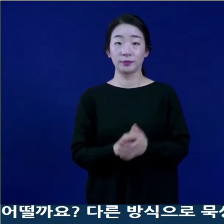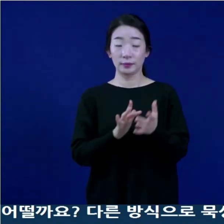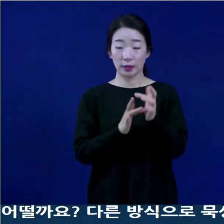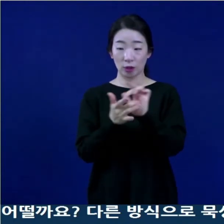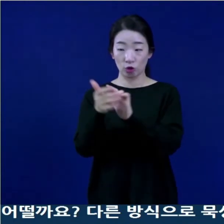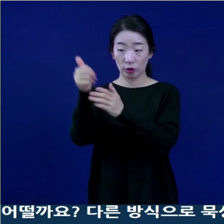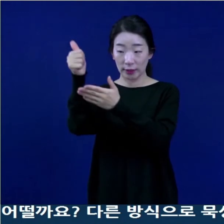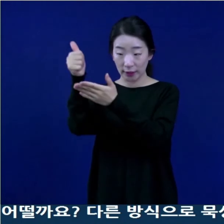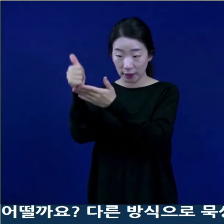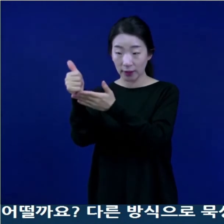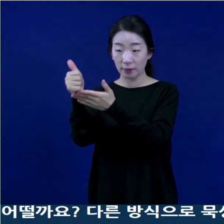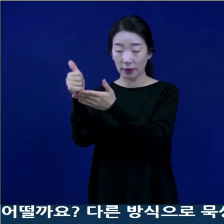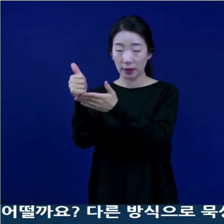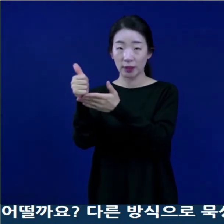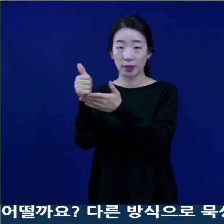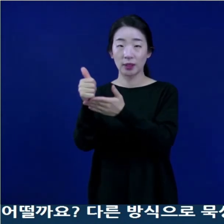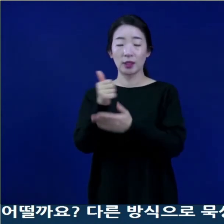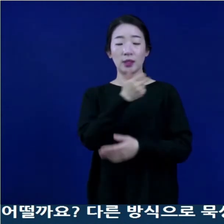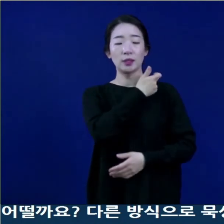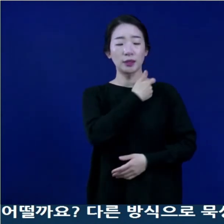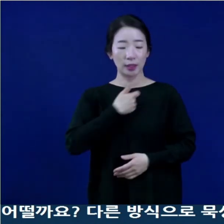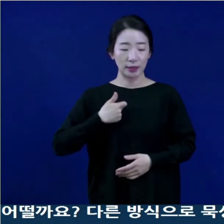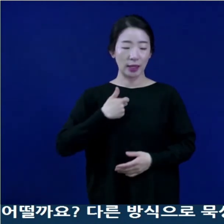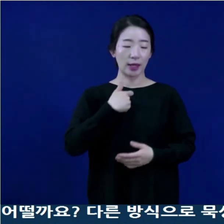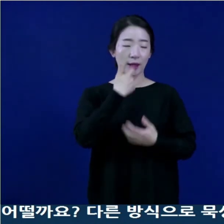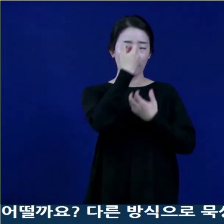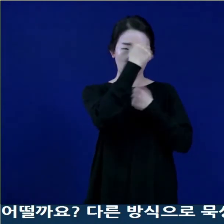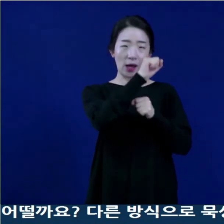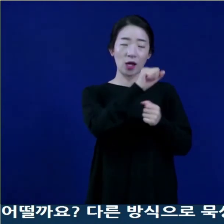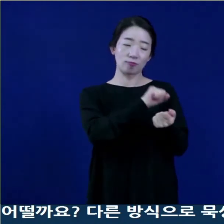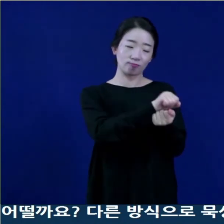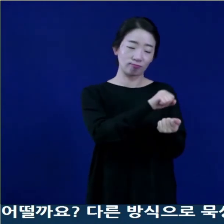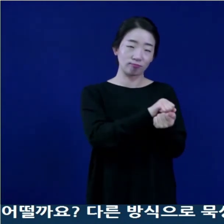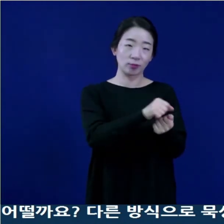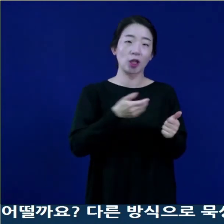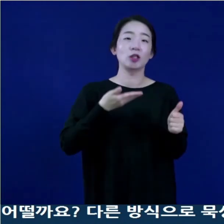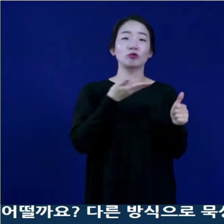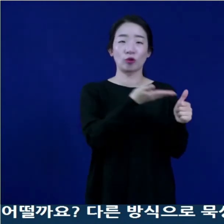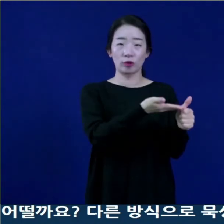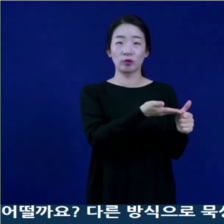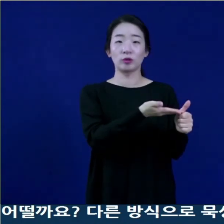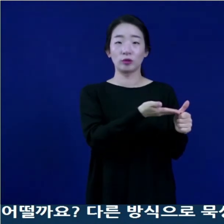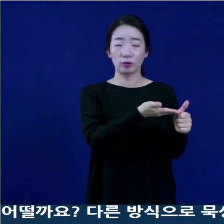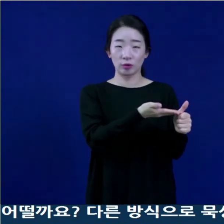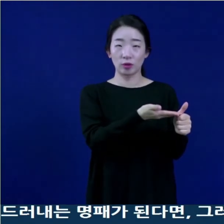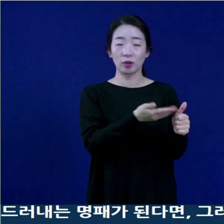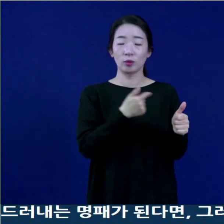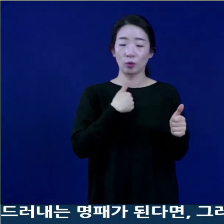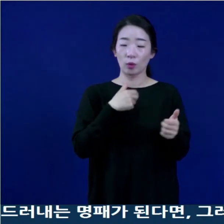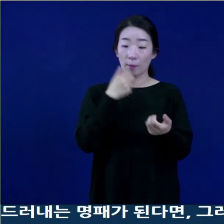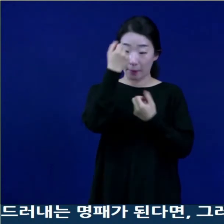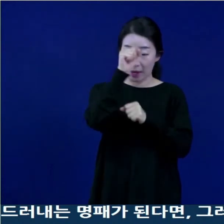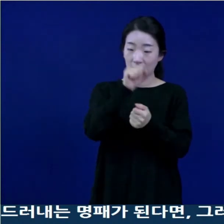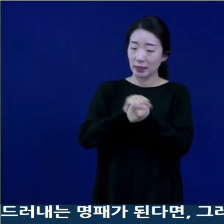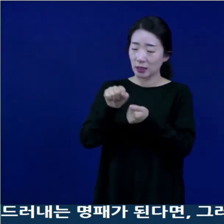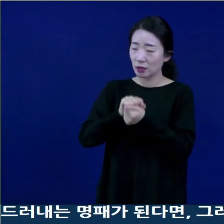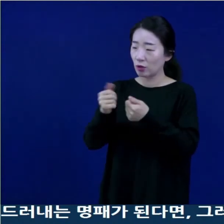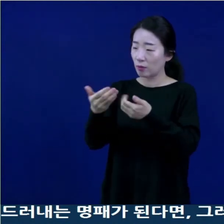예수님께서 제자들의 발을 씻겨주셨던, 그래서 발이 씻겨졌던